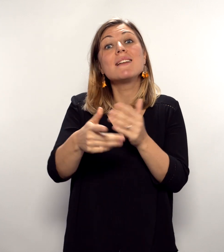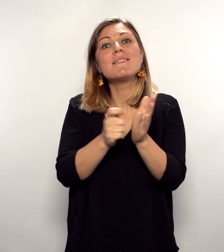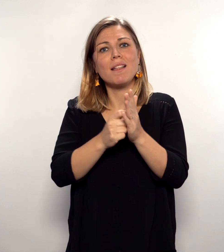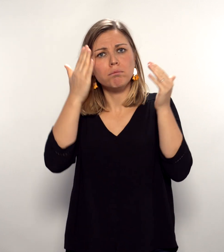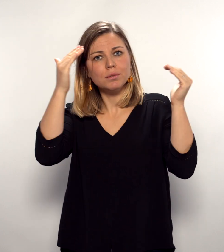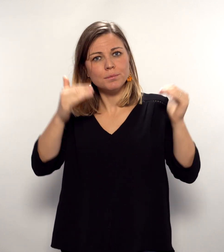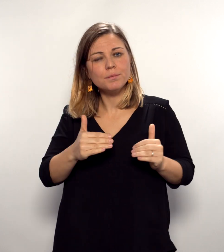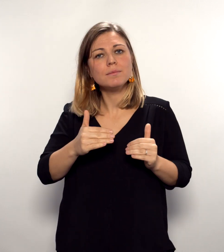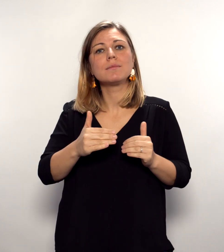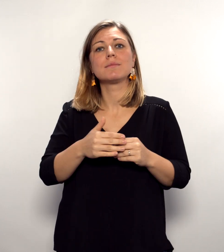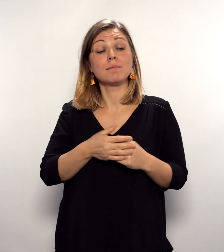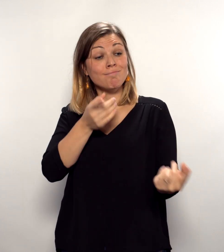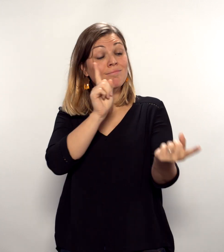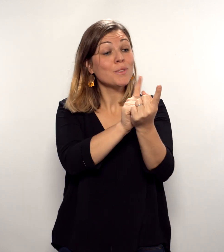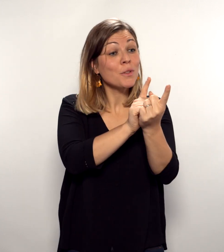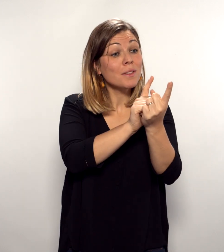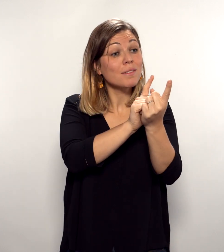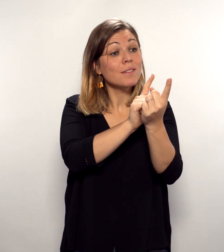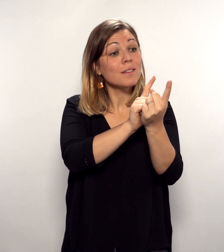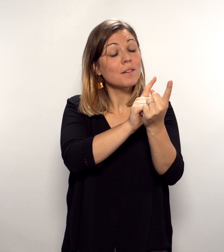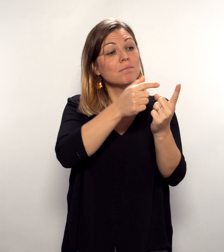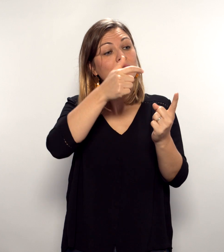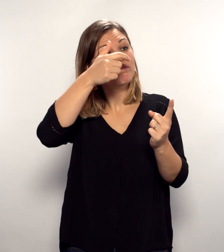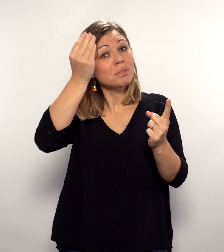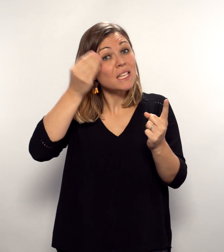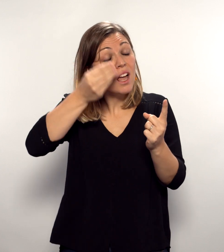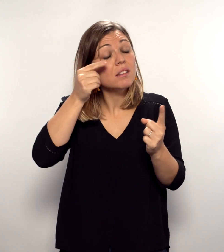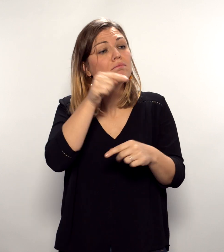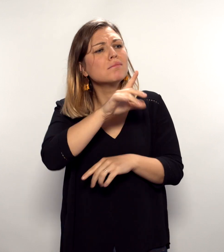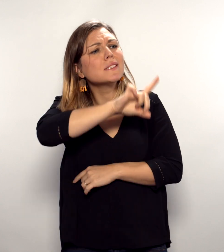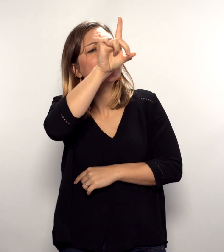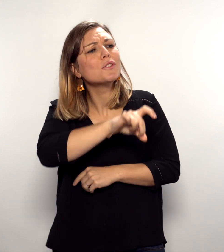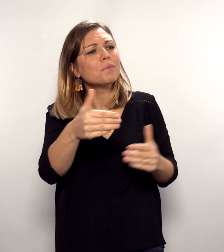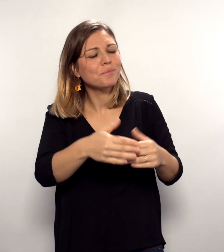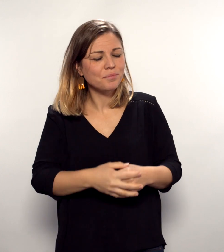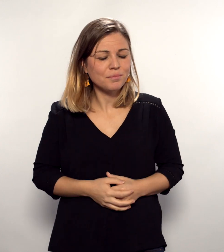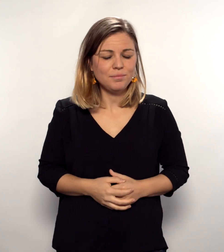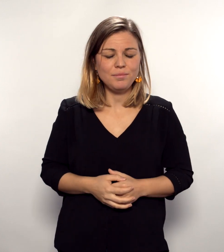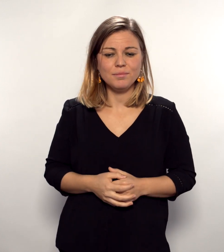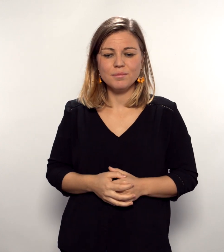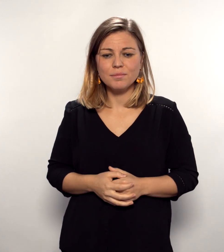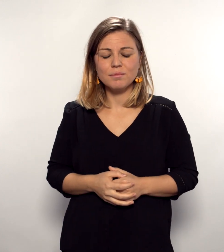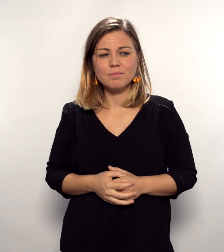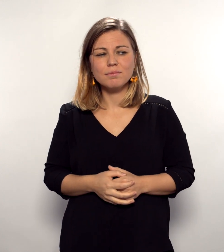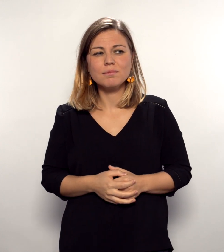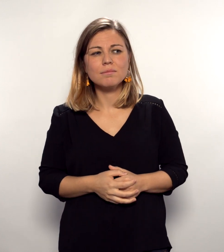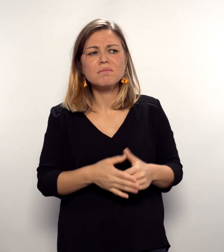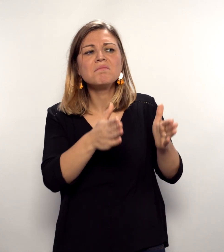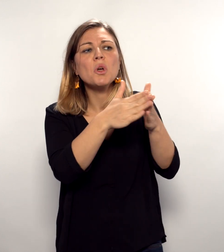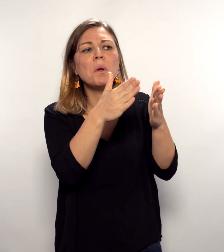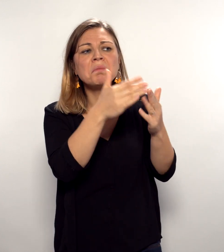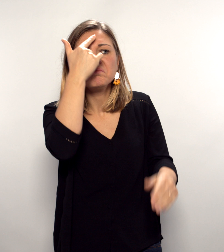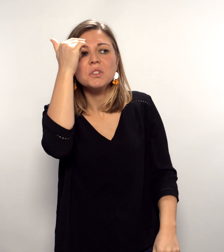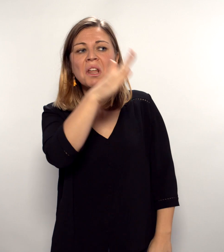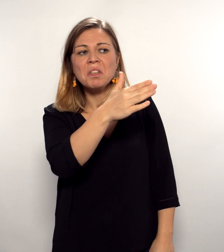après ma maladie, j'ai rencontré mon psychiatre. Et ce jour-là, je lui ai posé une question.